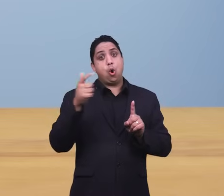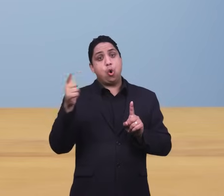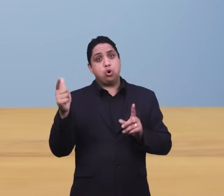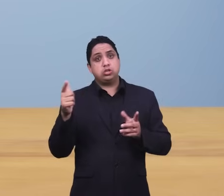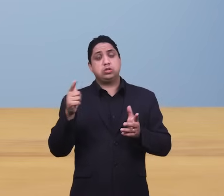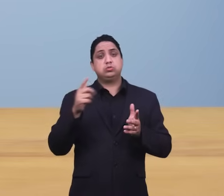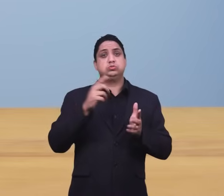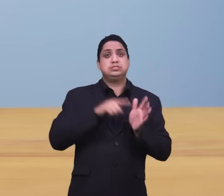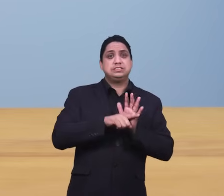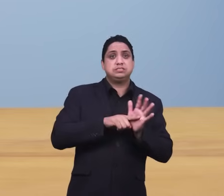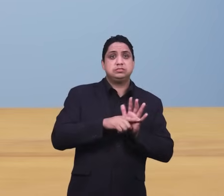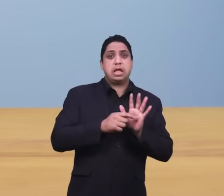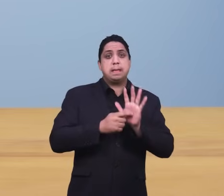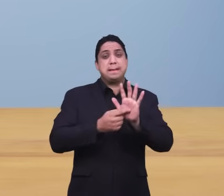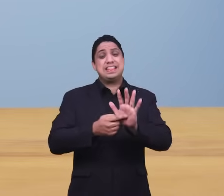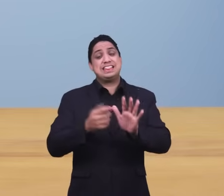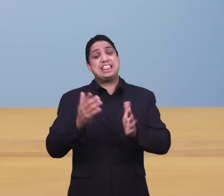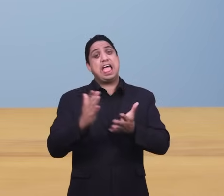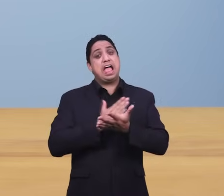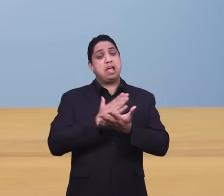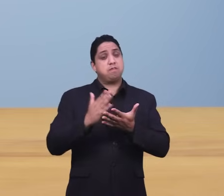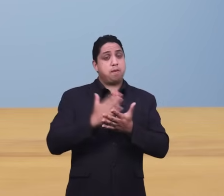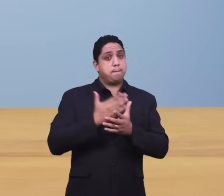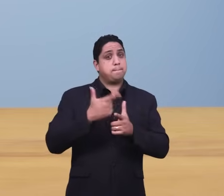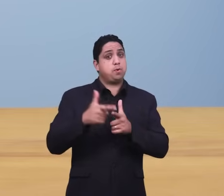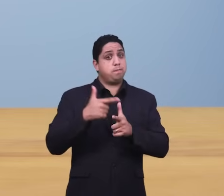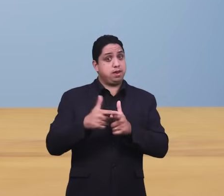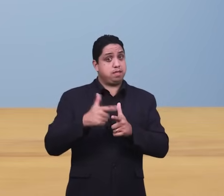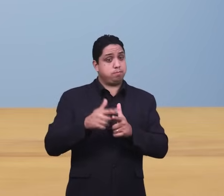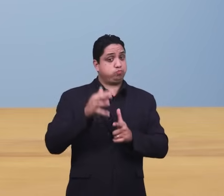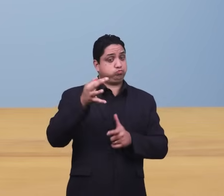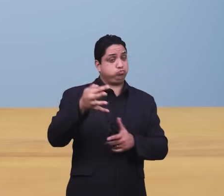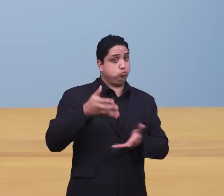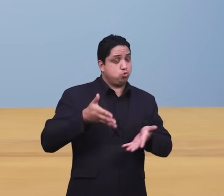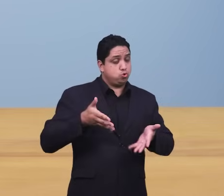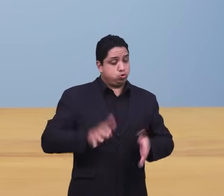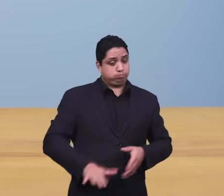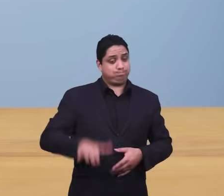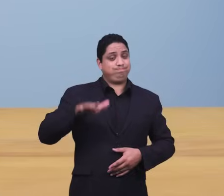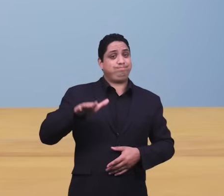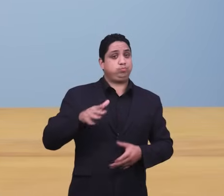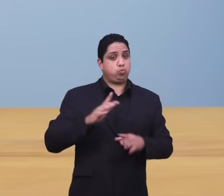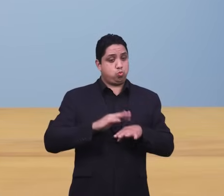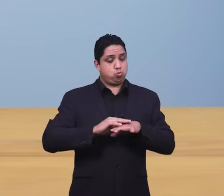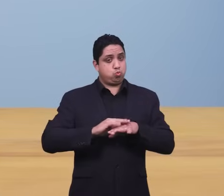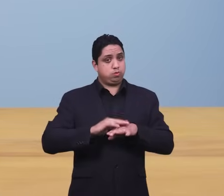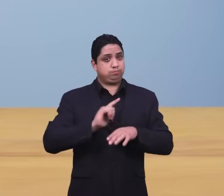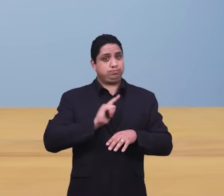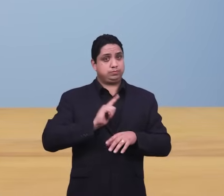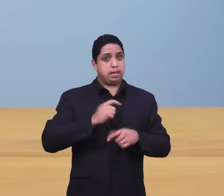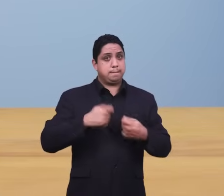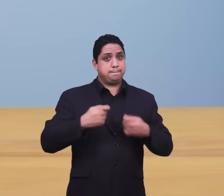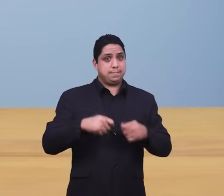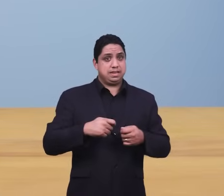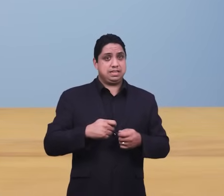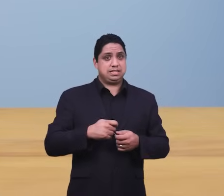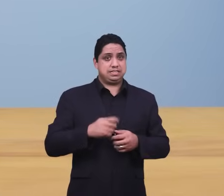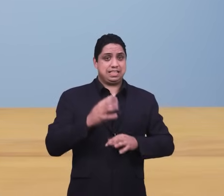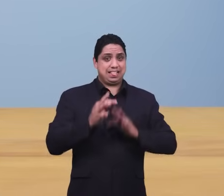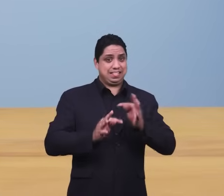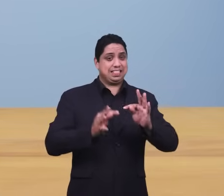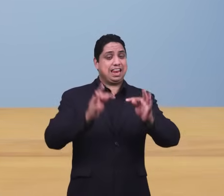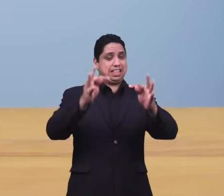exames remetem a um possível problema, a uma possível doença que tem que ser